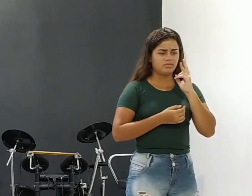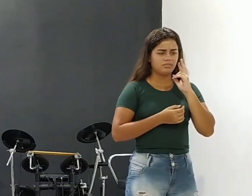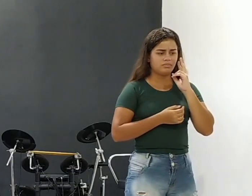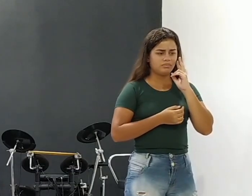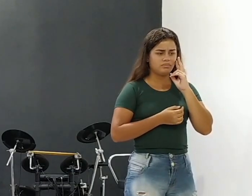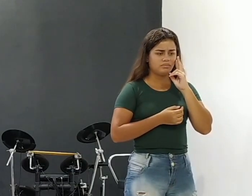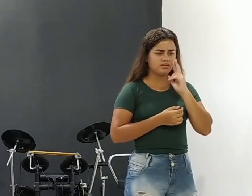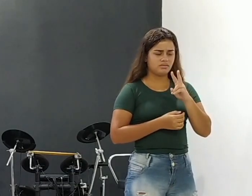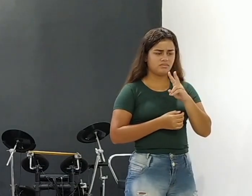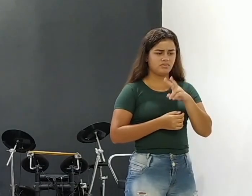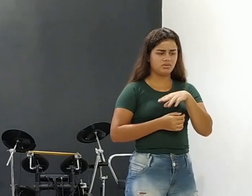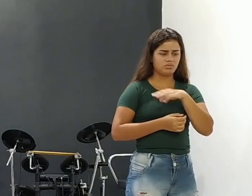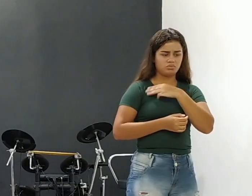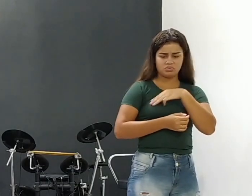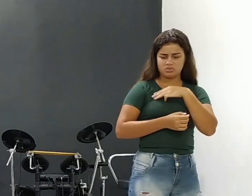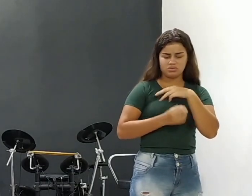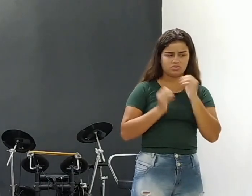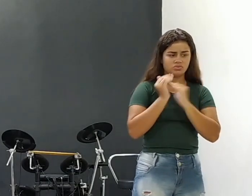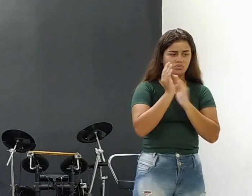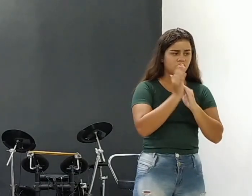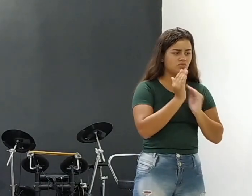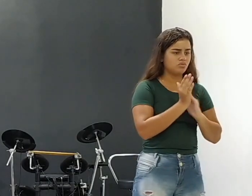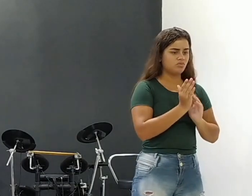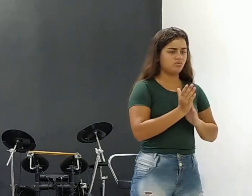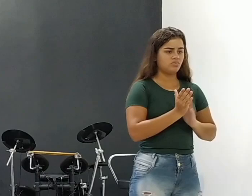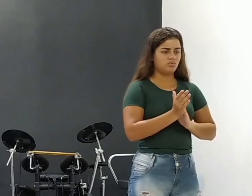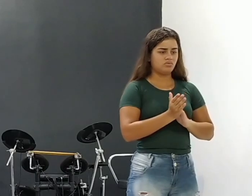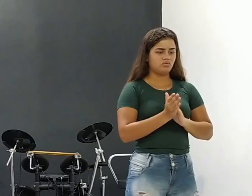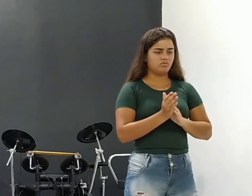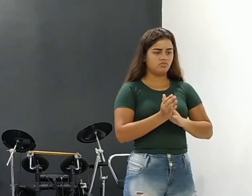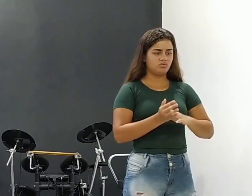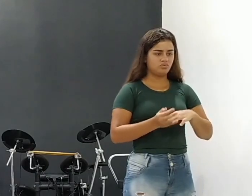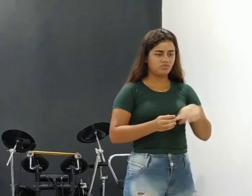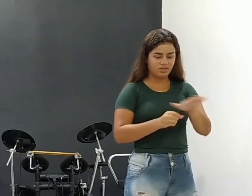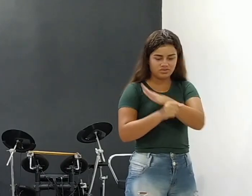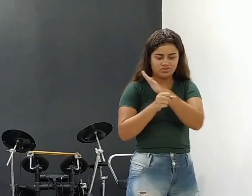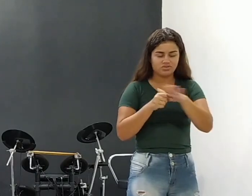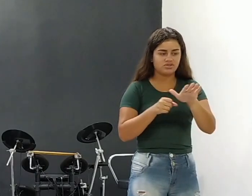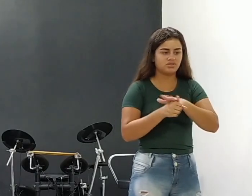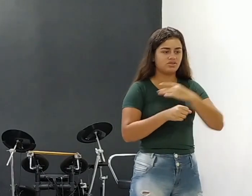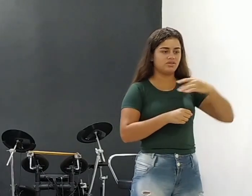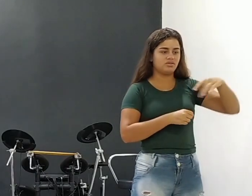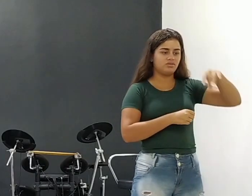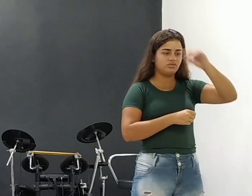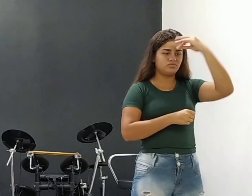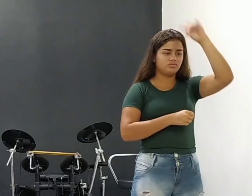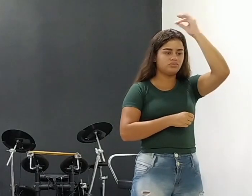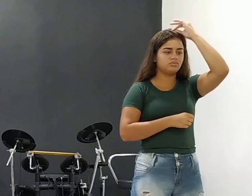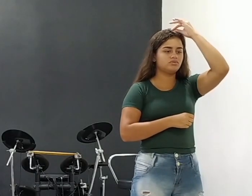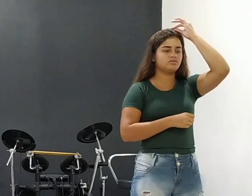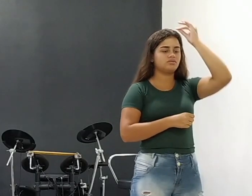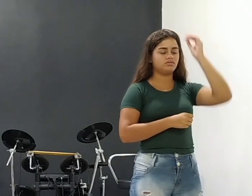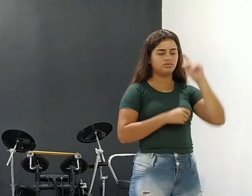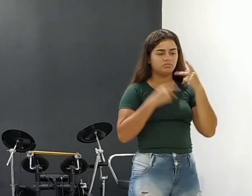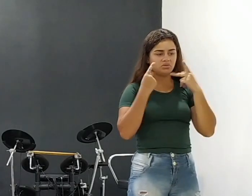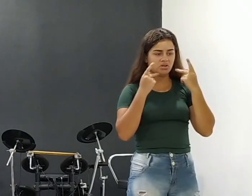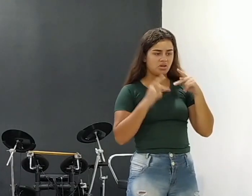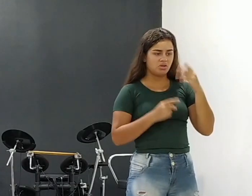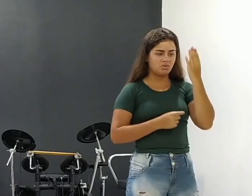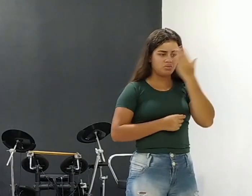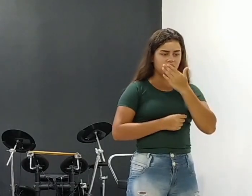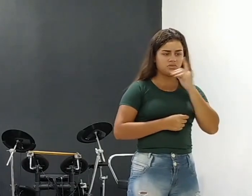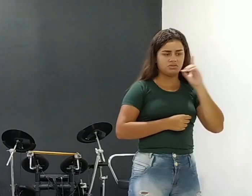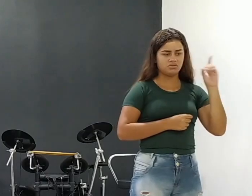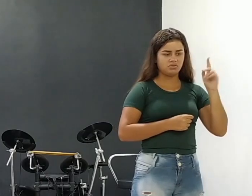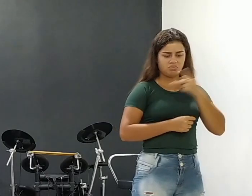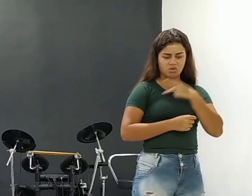o ministério de louvor, se ele pega fogo. Eu quero ver se esse pregador pega fogo. Eu quero ver se esse pastor